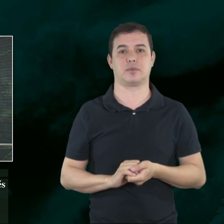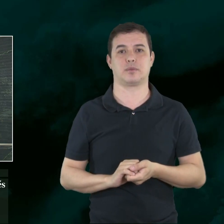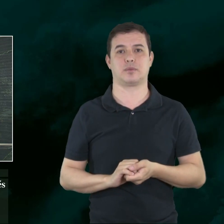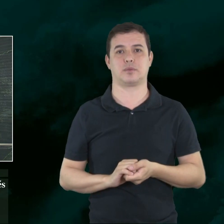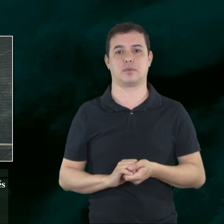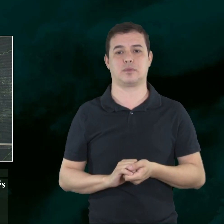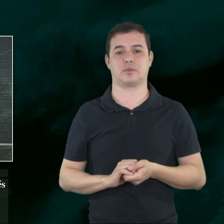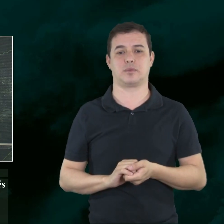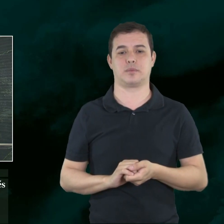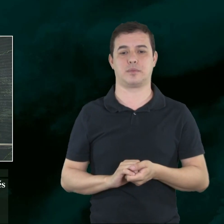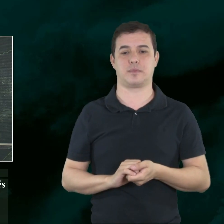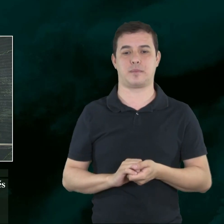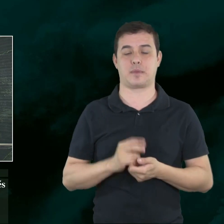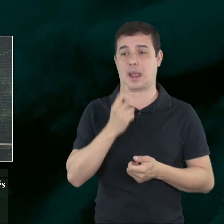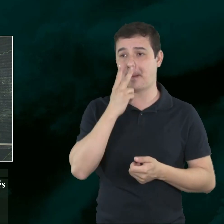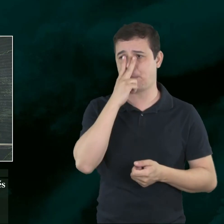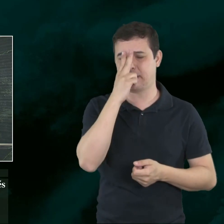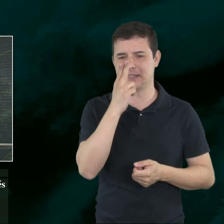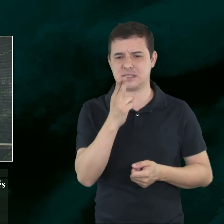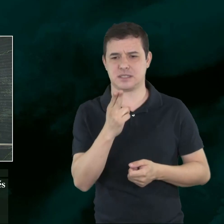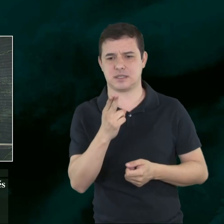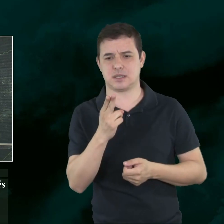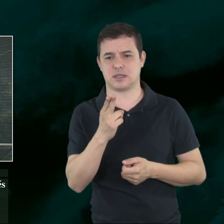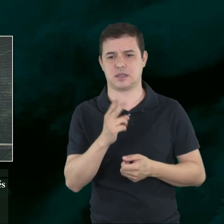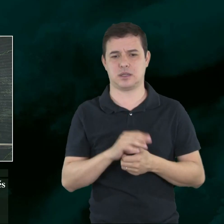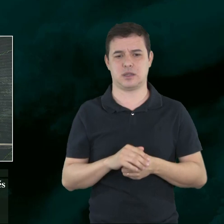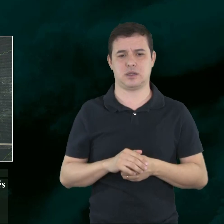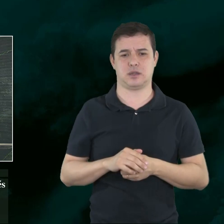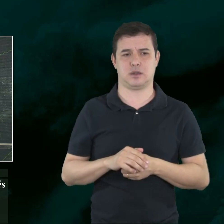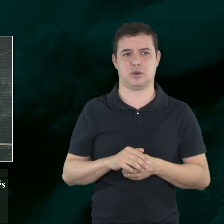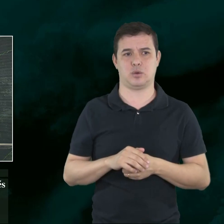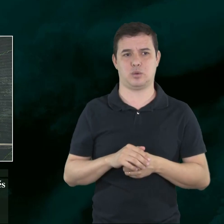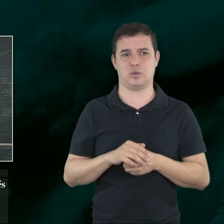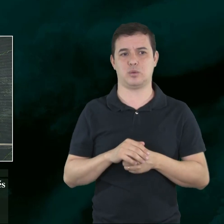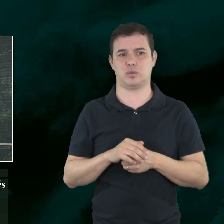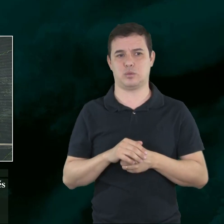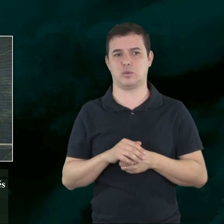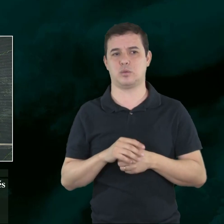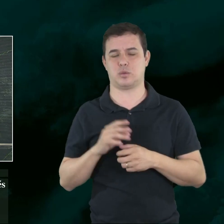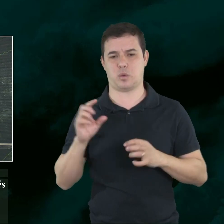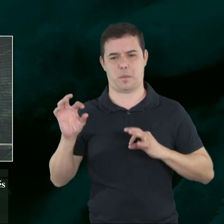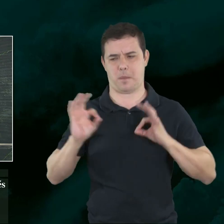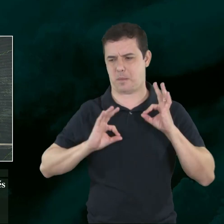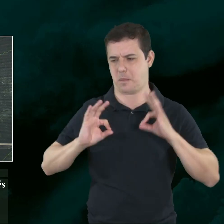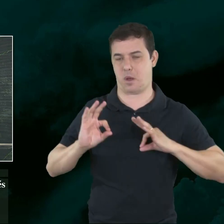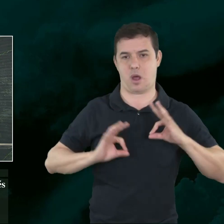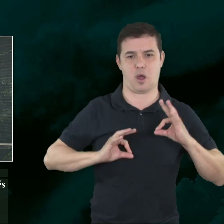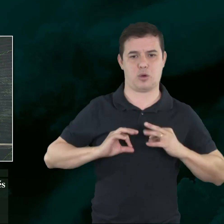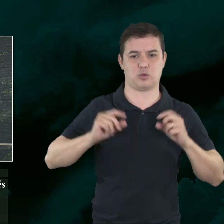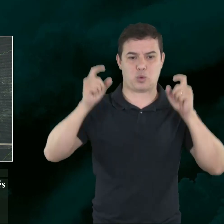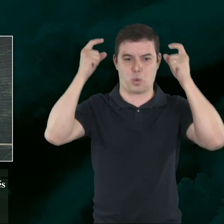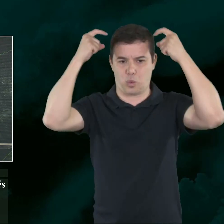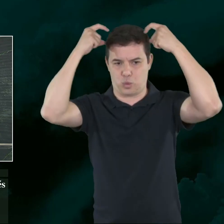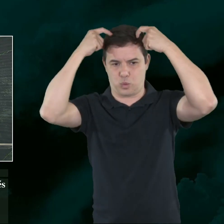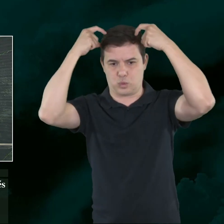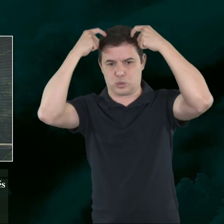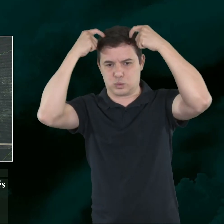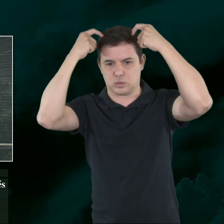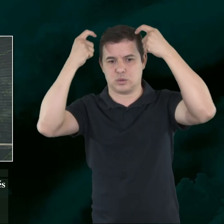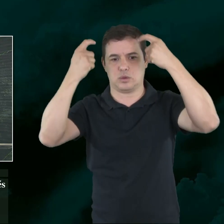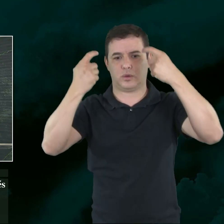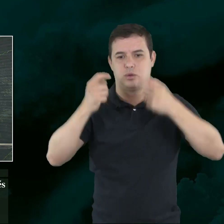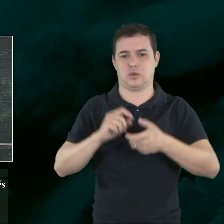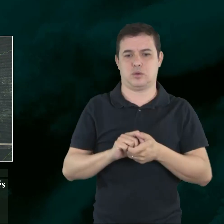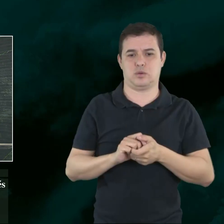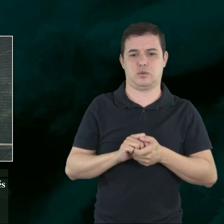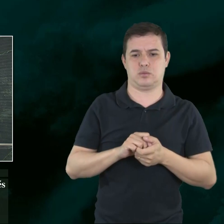leopardo, com pés como de urso e boca, né, como de leão, e deu-lhe o dragão o